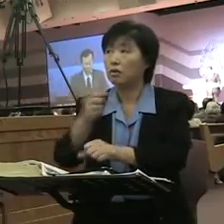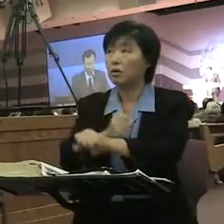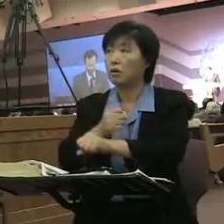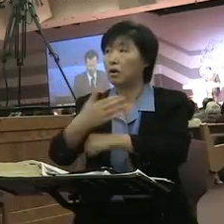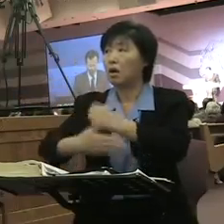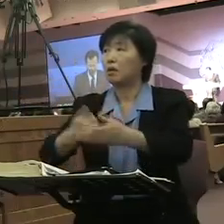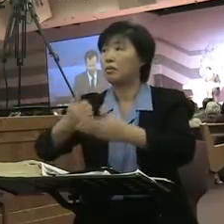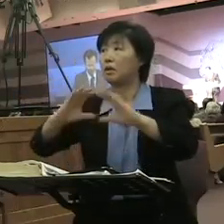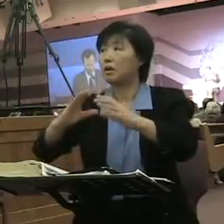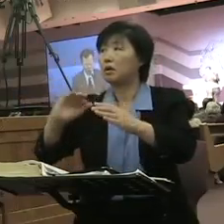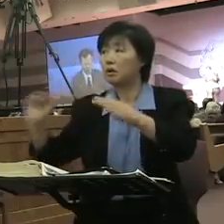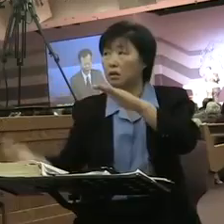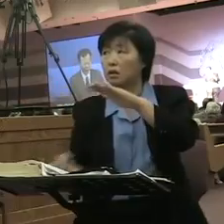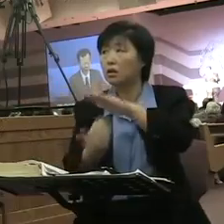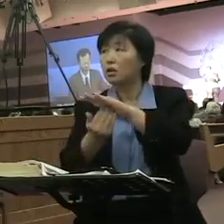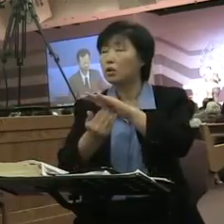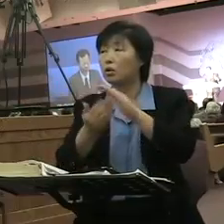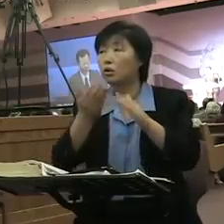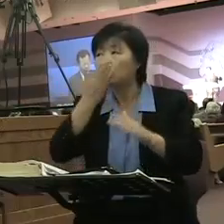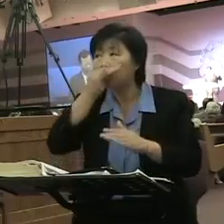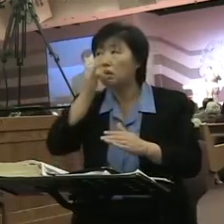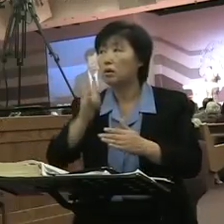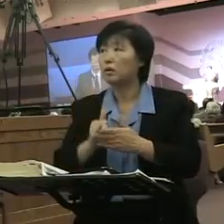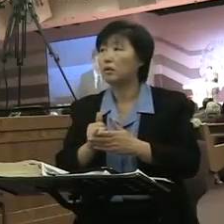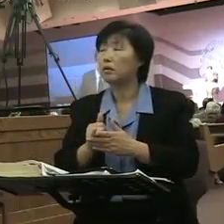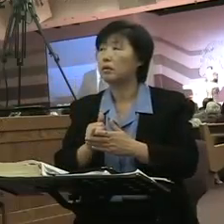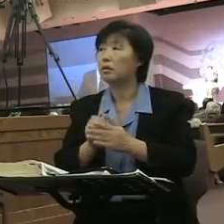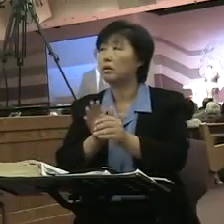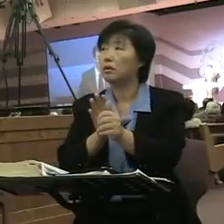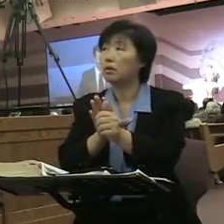자들이 되었습니다. 침노하여